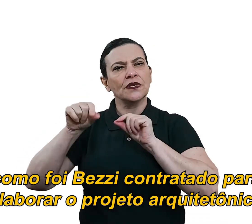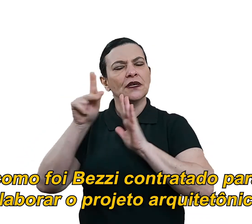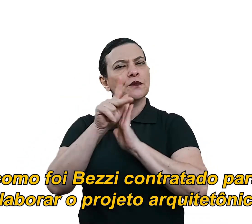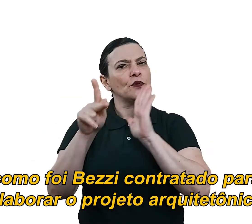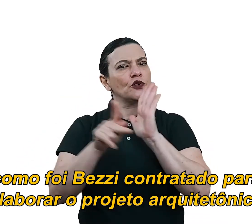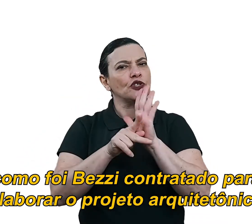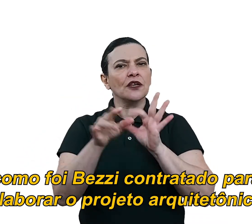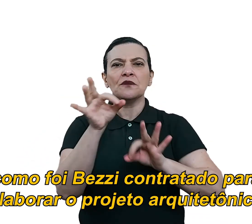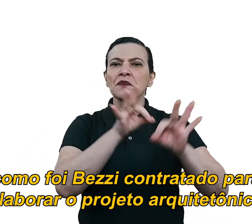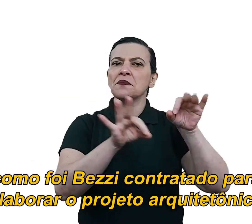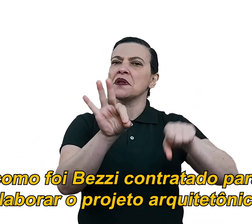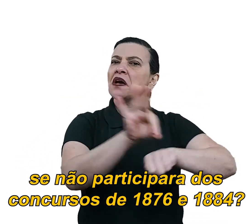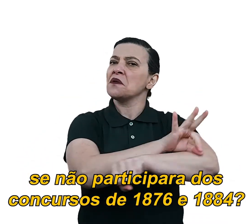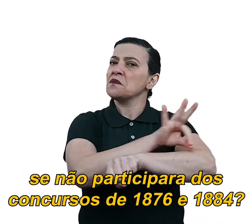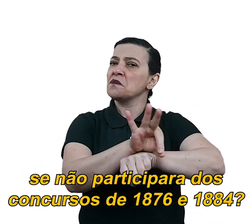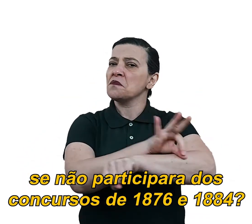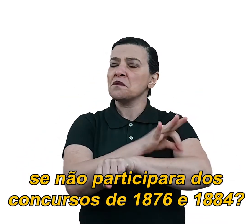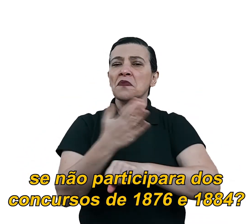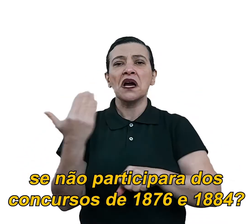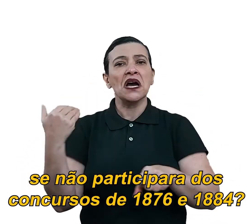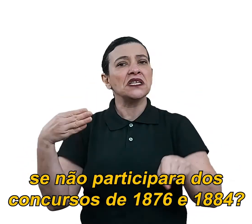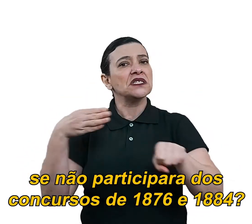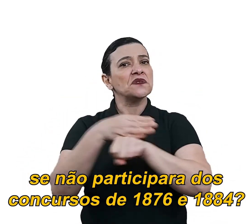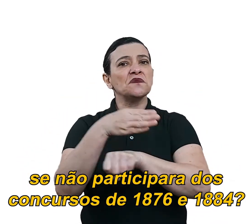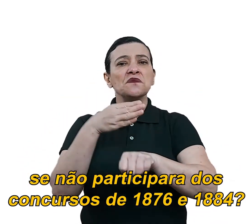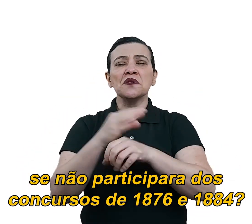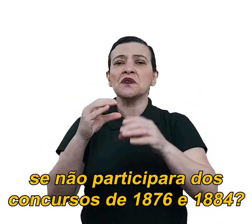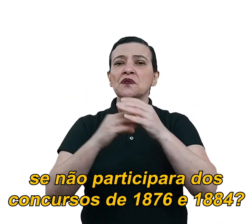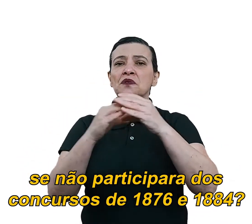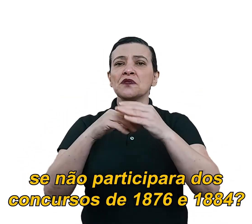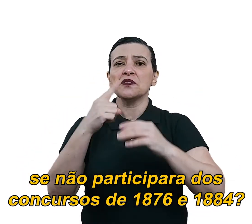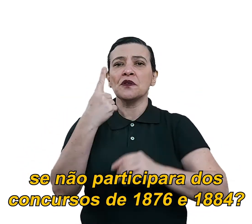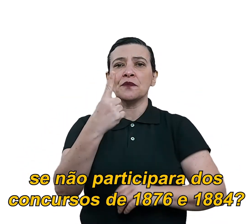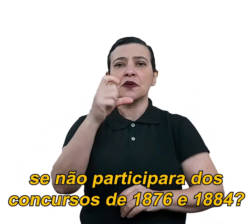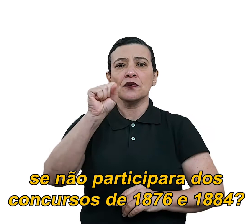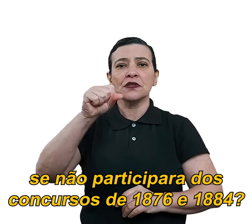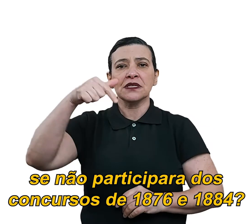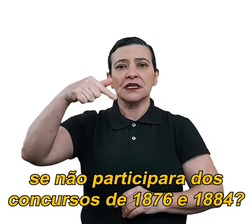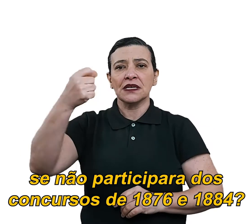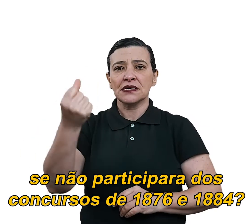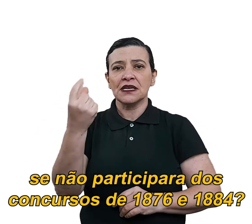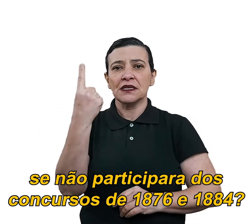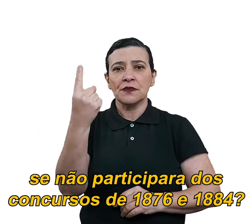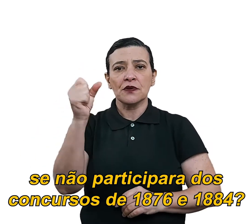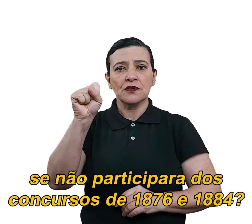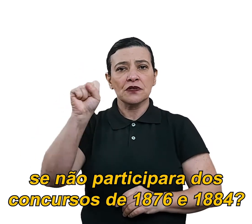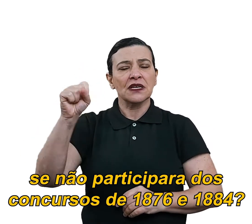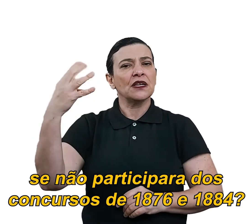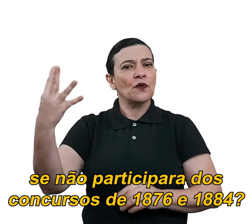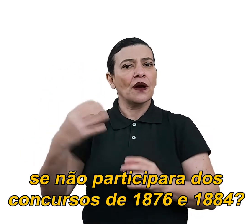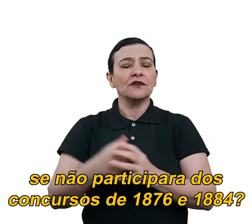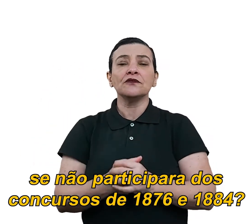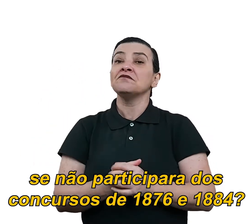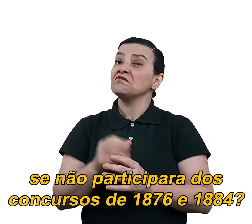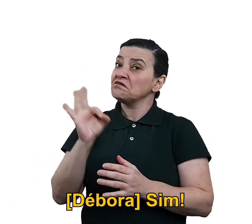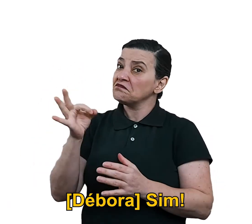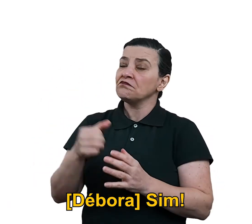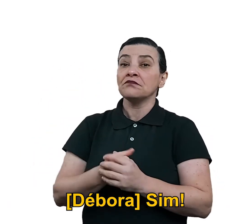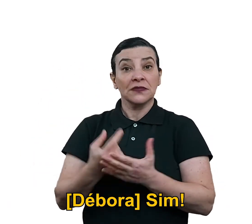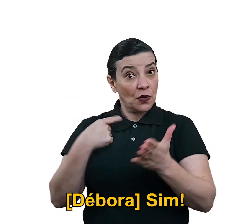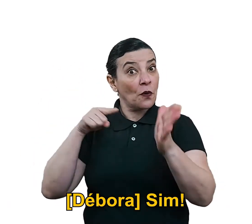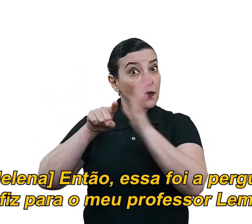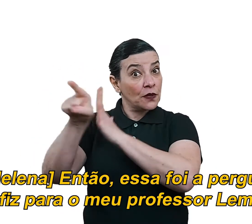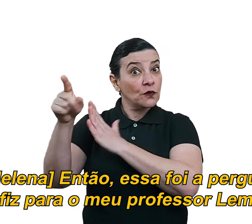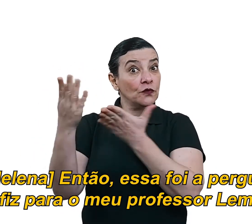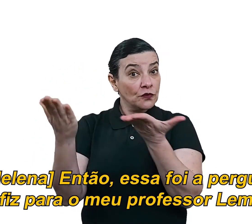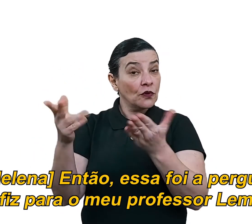para elaborar o projeto arquitetônico se não participara dos concursos de 1876 e 1884? Sim.